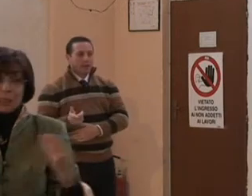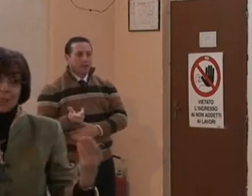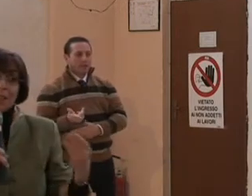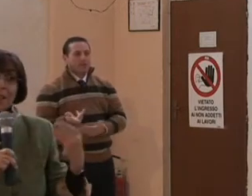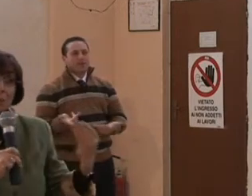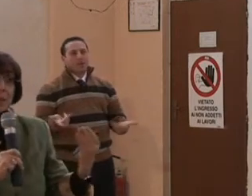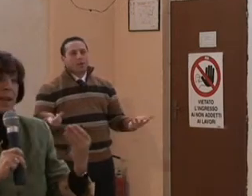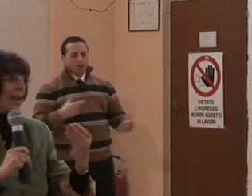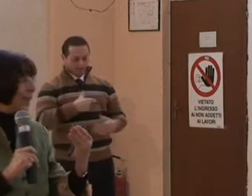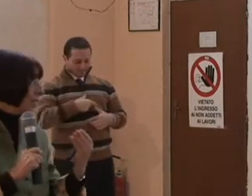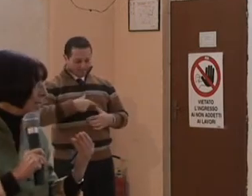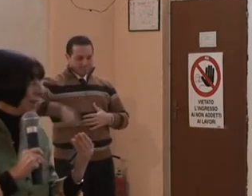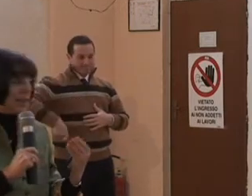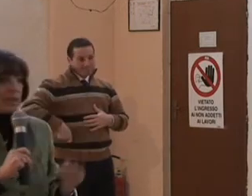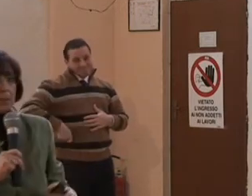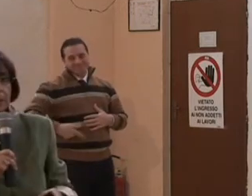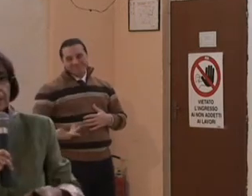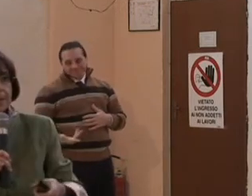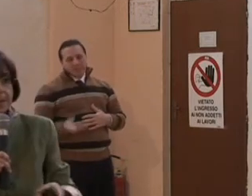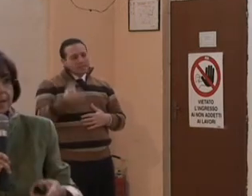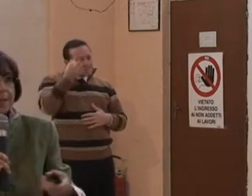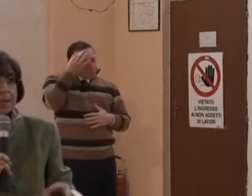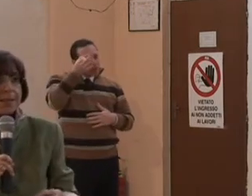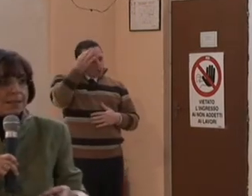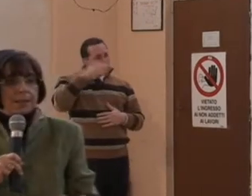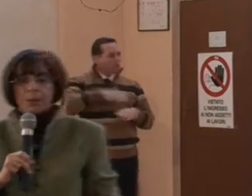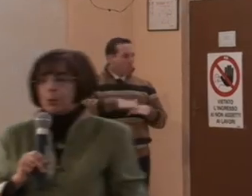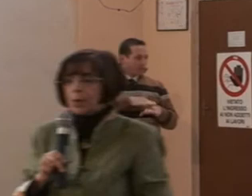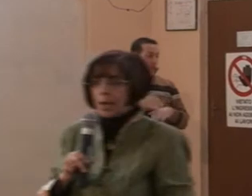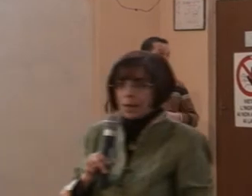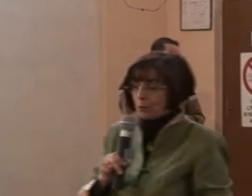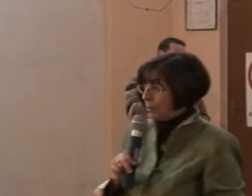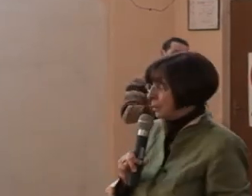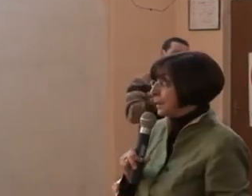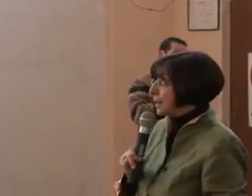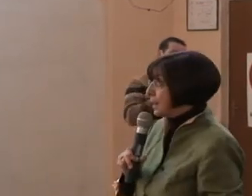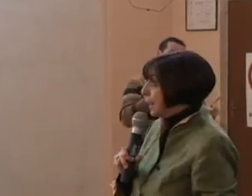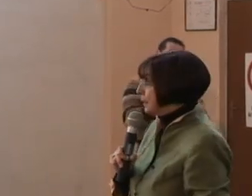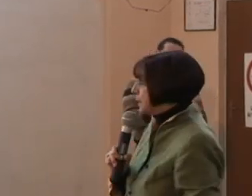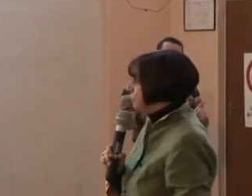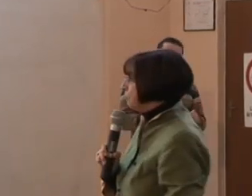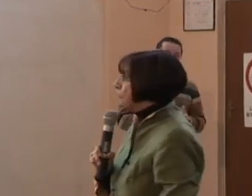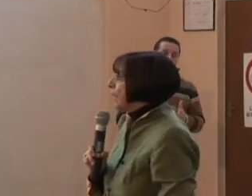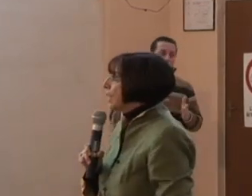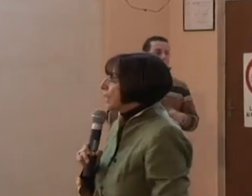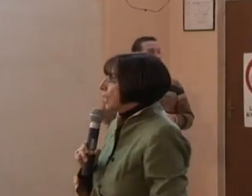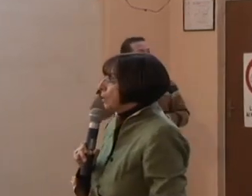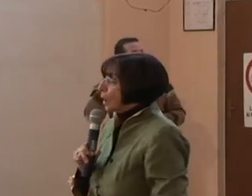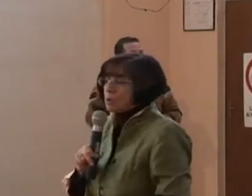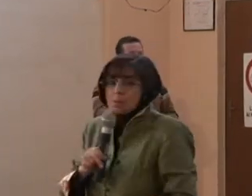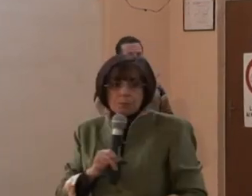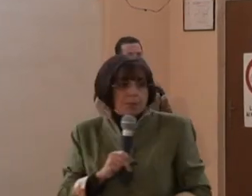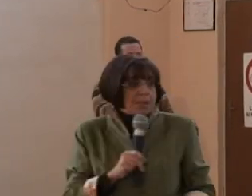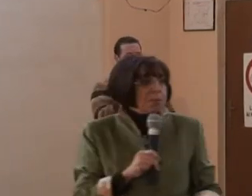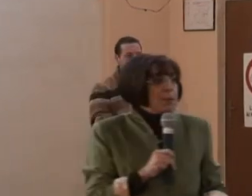Per poter avere la libertà di interagire e di sentire quello che deve dire gli altri.